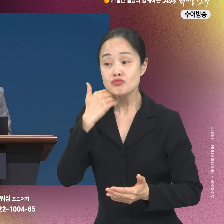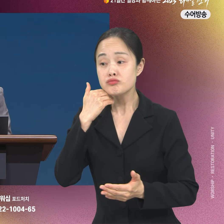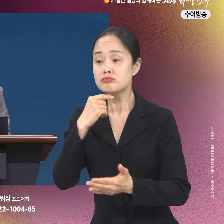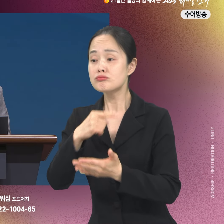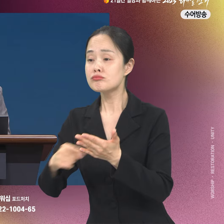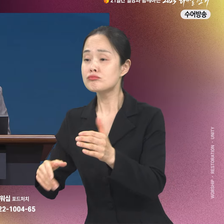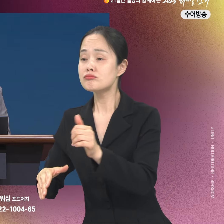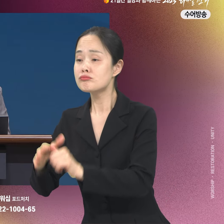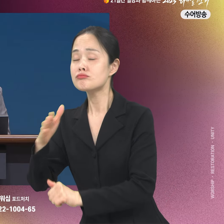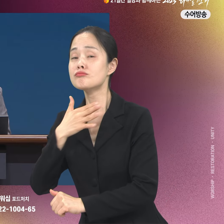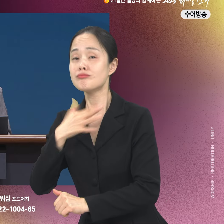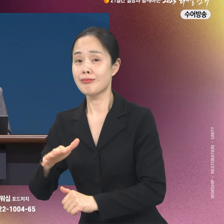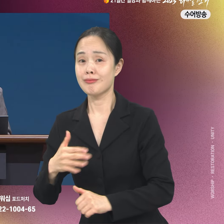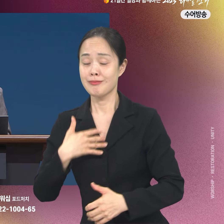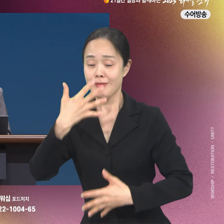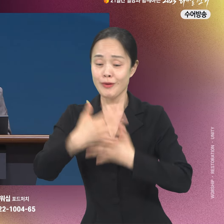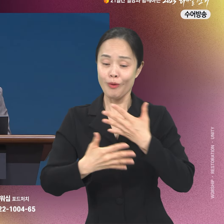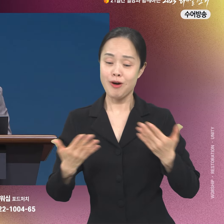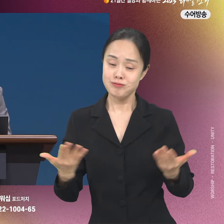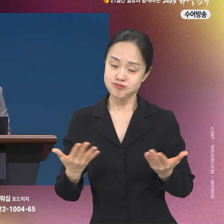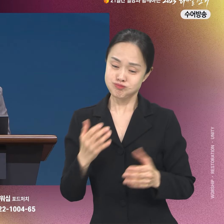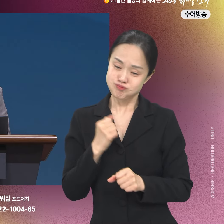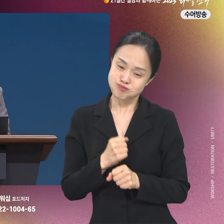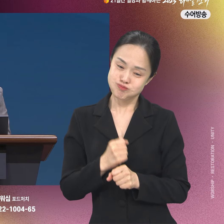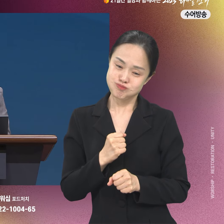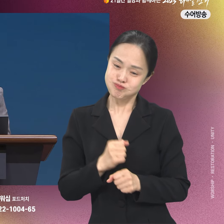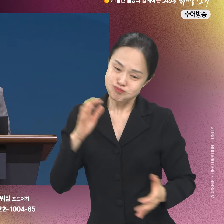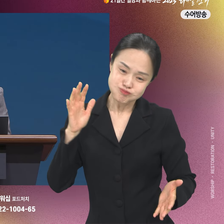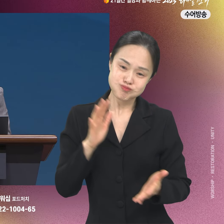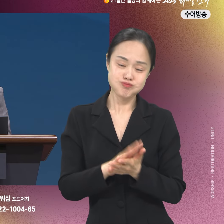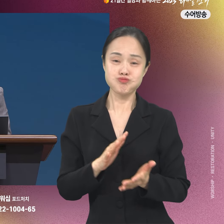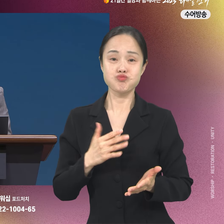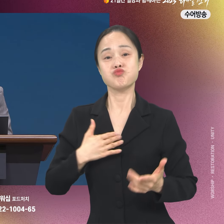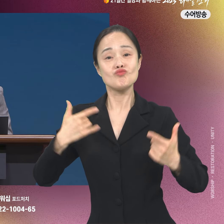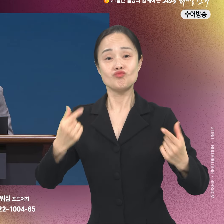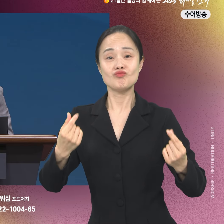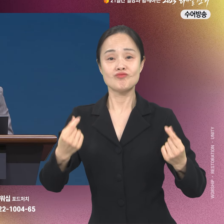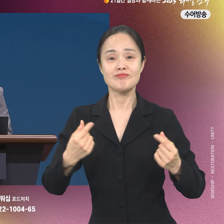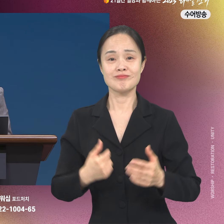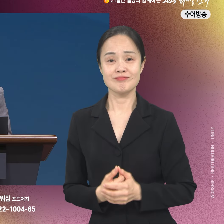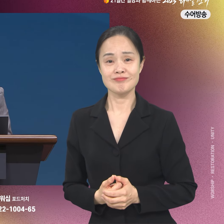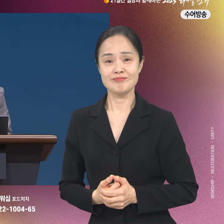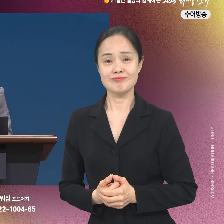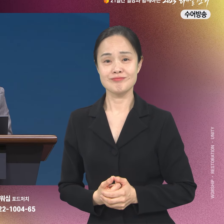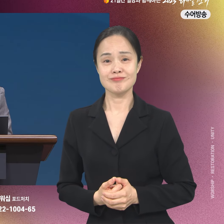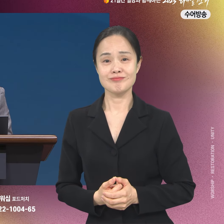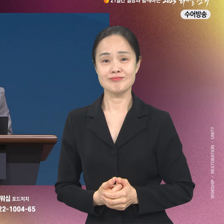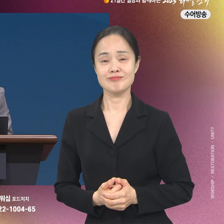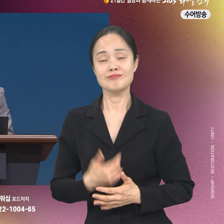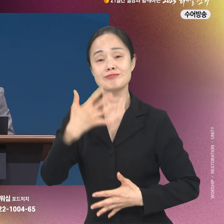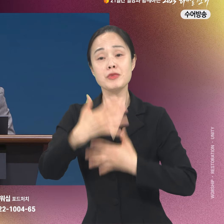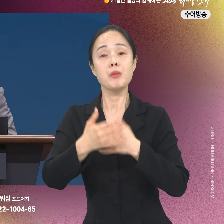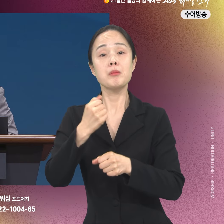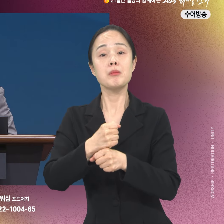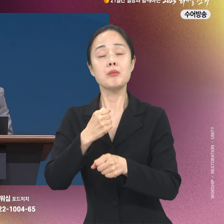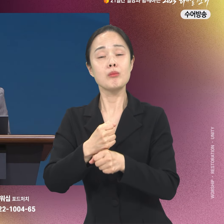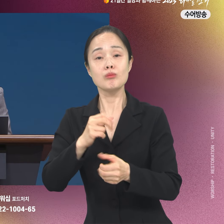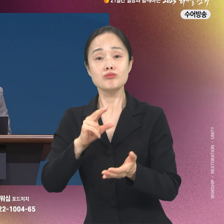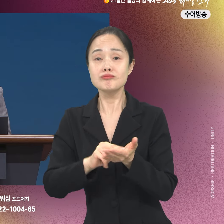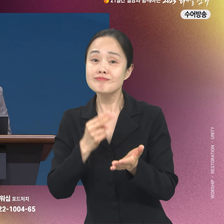하고 있는 것도 아니고 세상 사람들이 뭐 지탄하는 직업도 아니니까 문제가 뭔지를